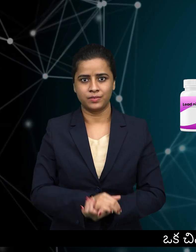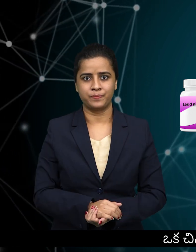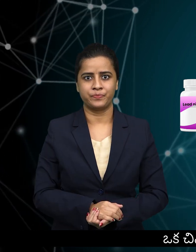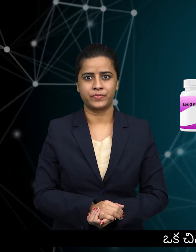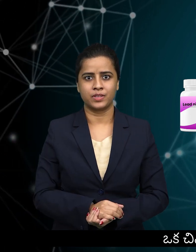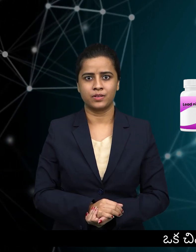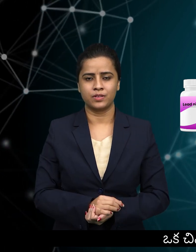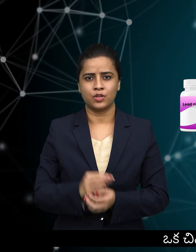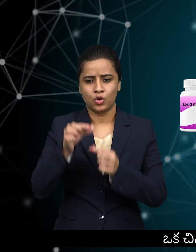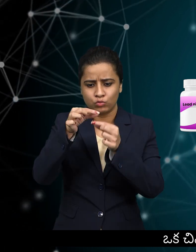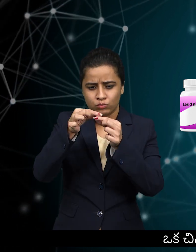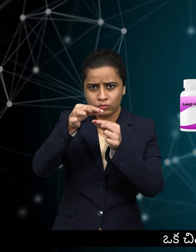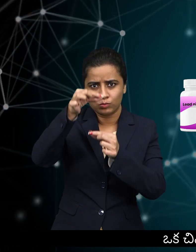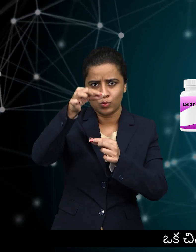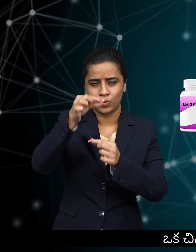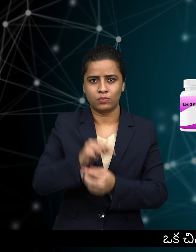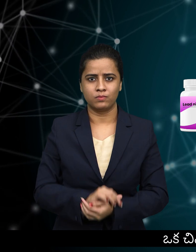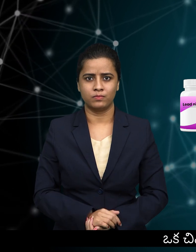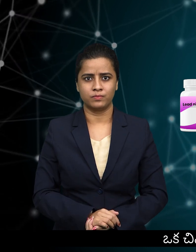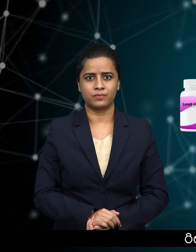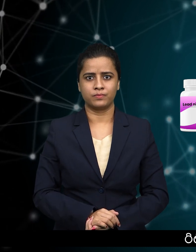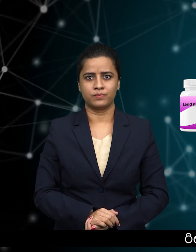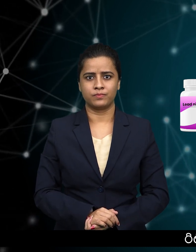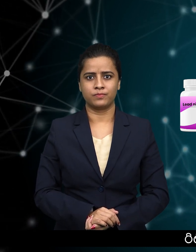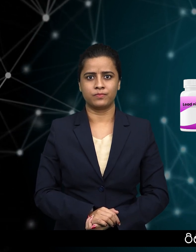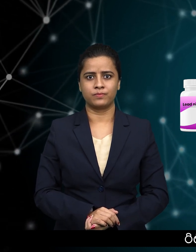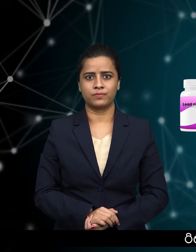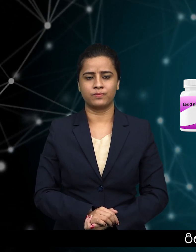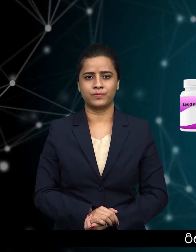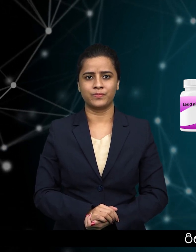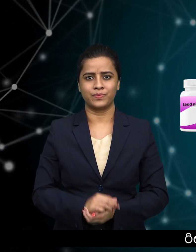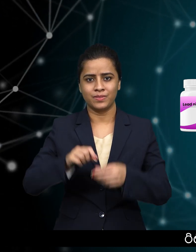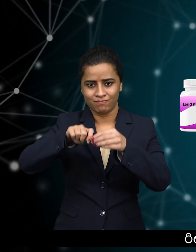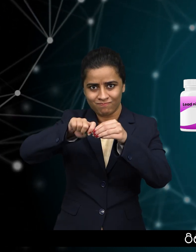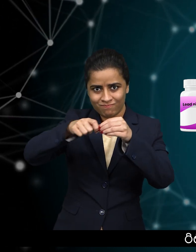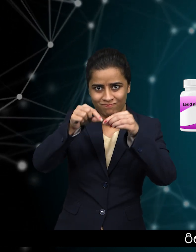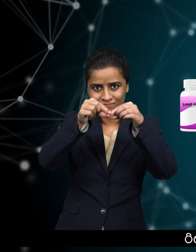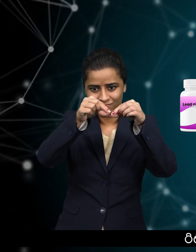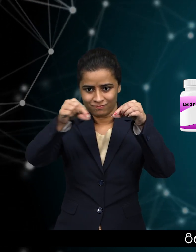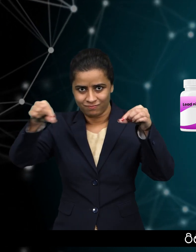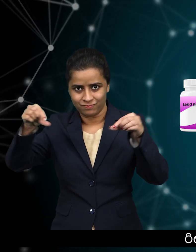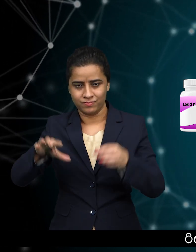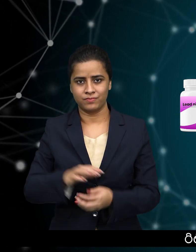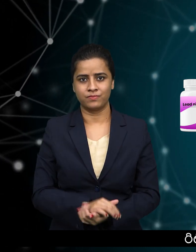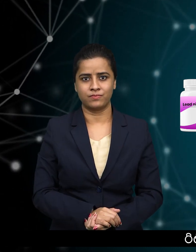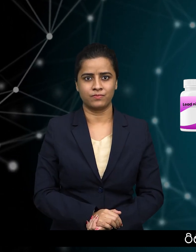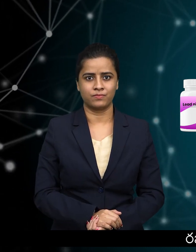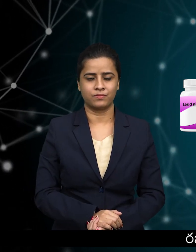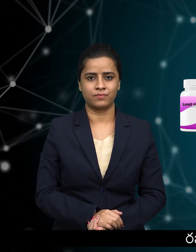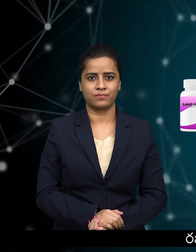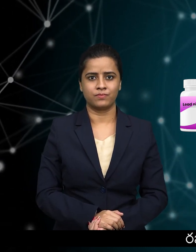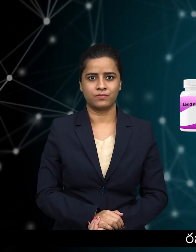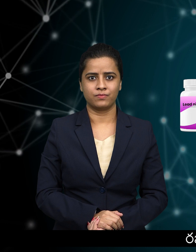ఒక చిన్న టెస్ట్ ట్యూబ్, రిటార్ట్ స్టాండ్,